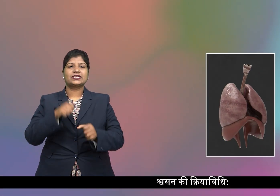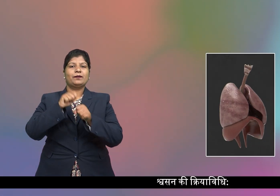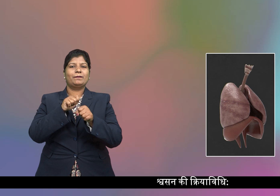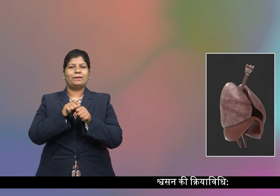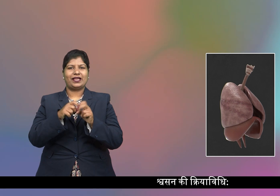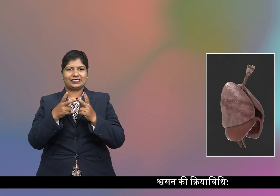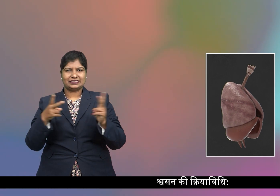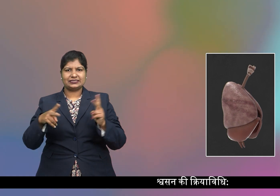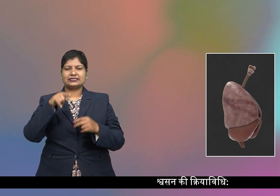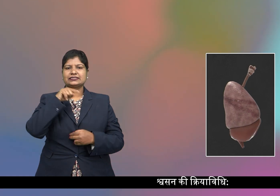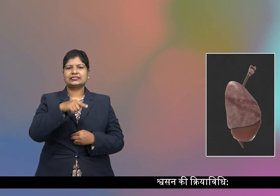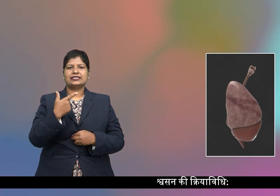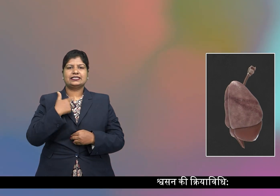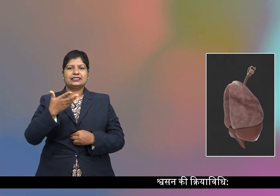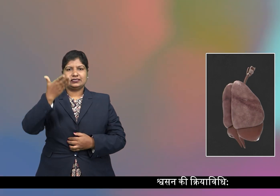श्वसन की क्रियाविधि।